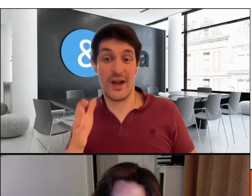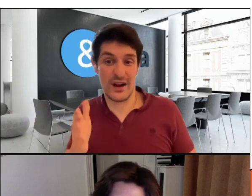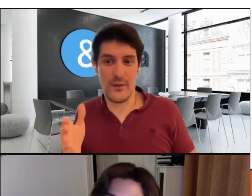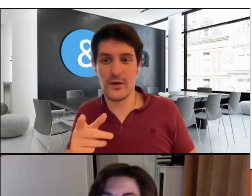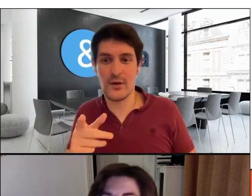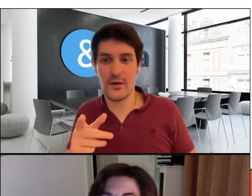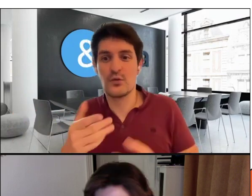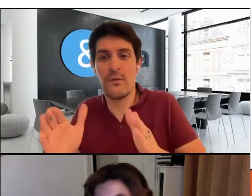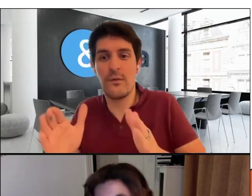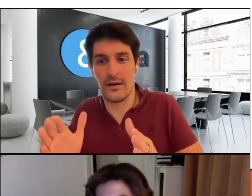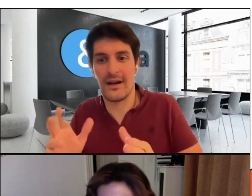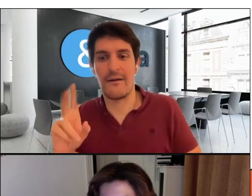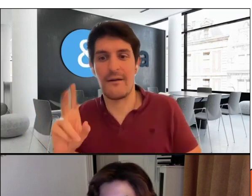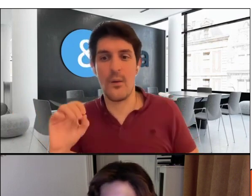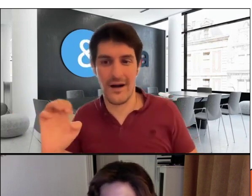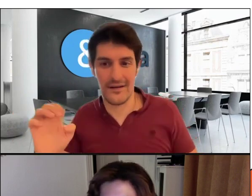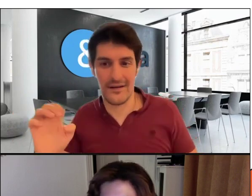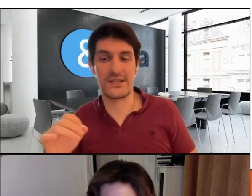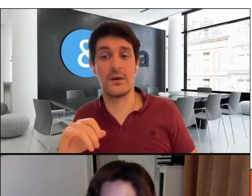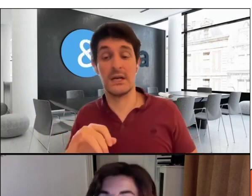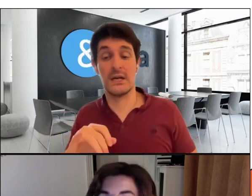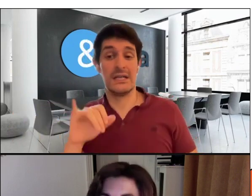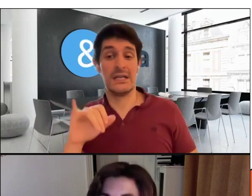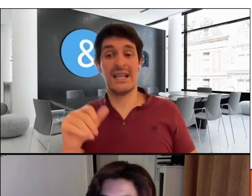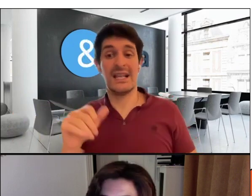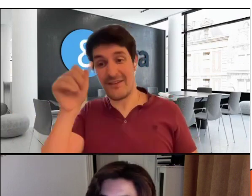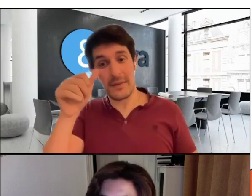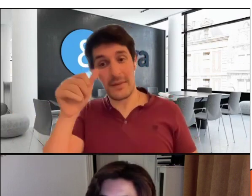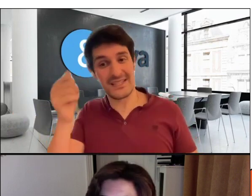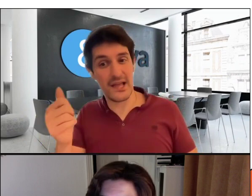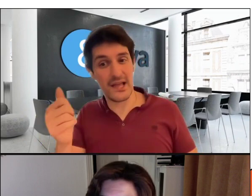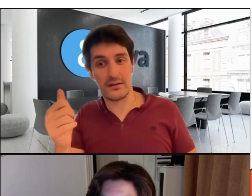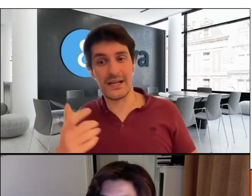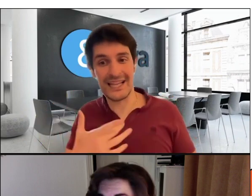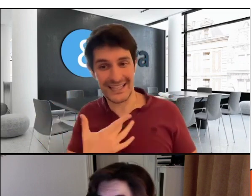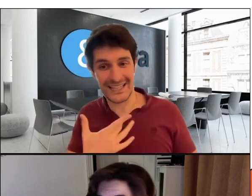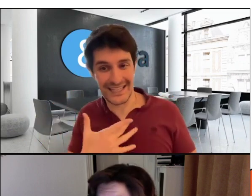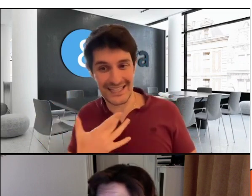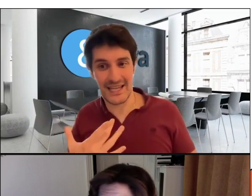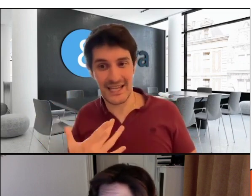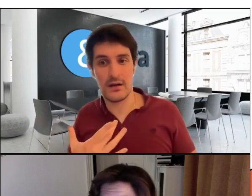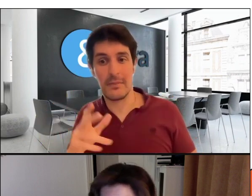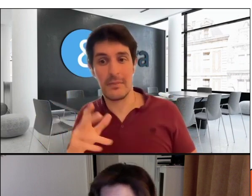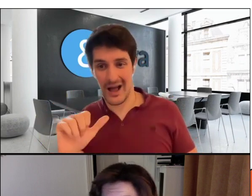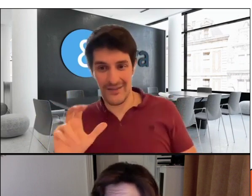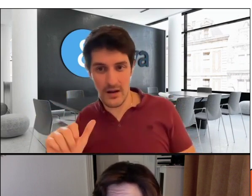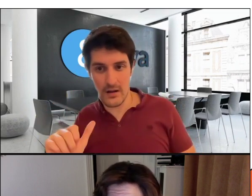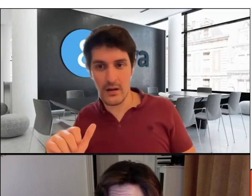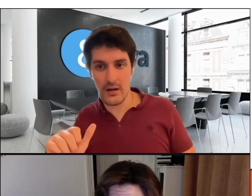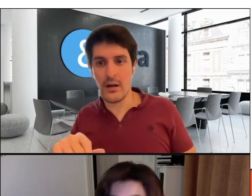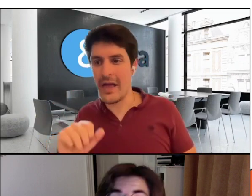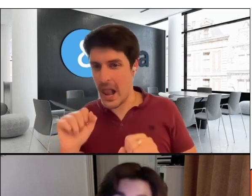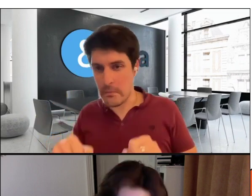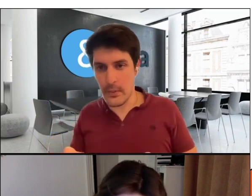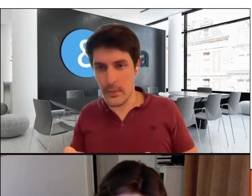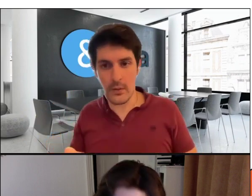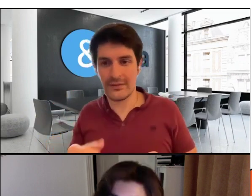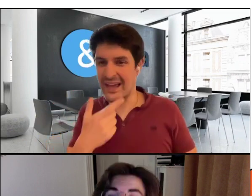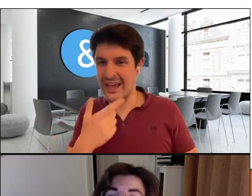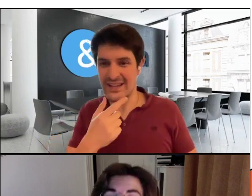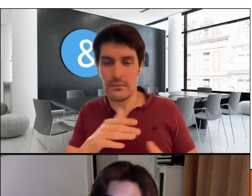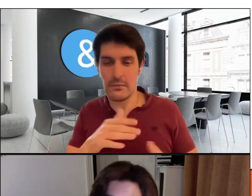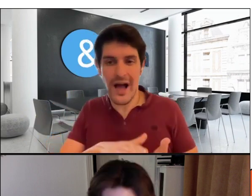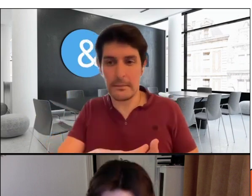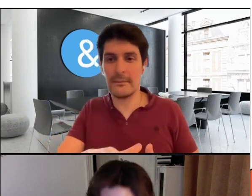fois, tu ouvres la voie. Parce que si la pharmacienne est intéressée par AVA, elle peut très